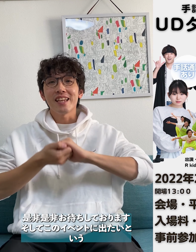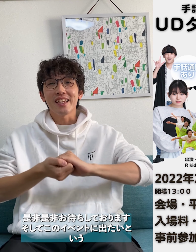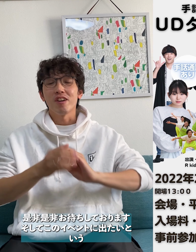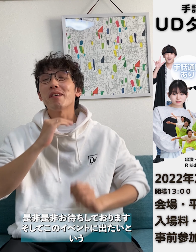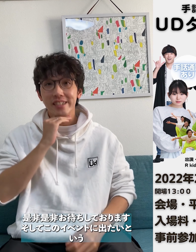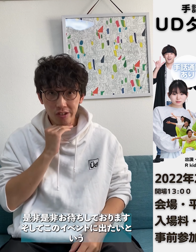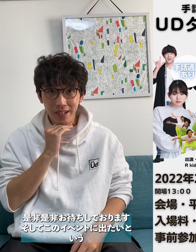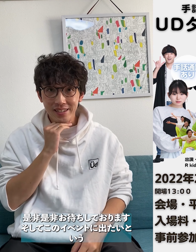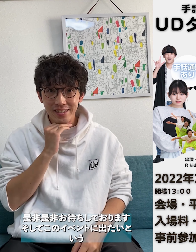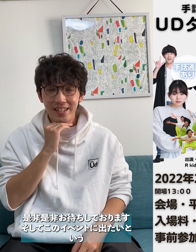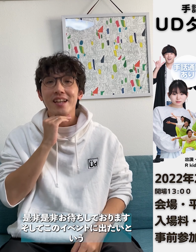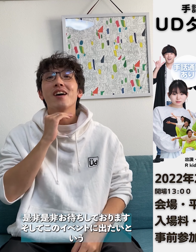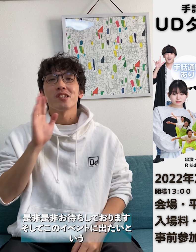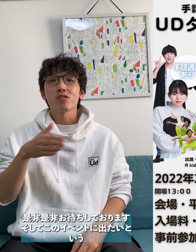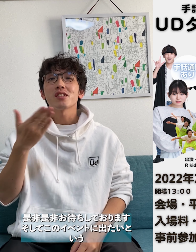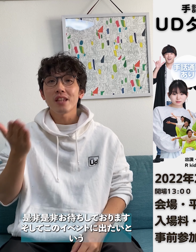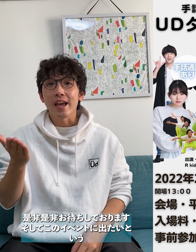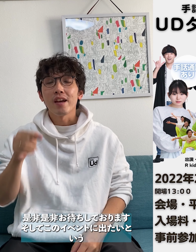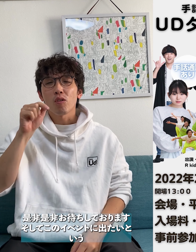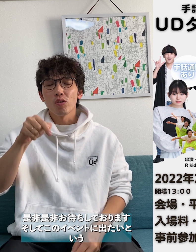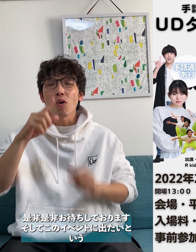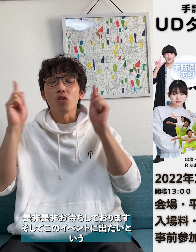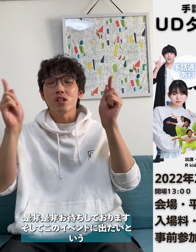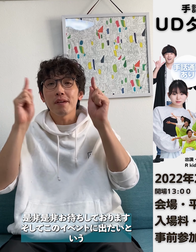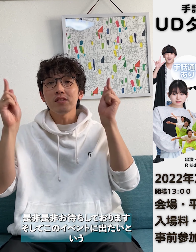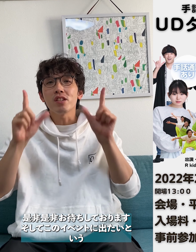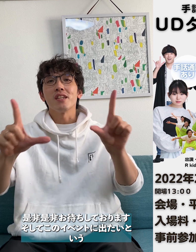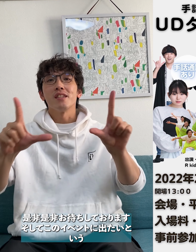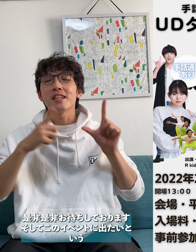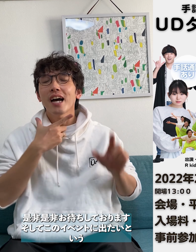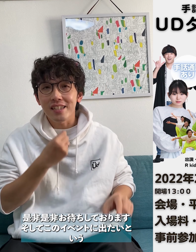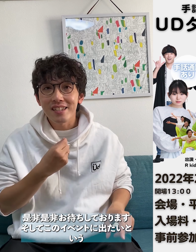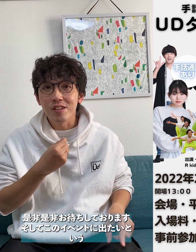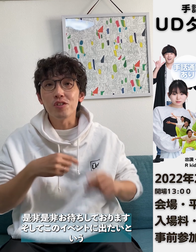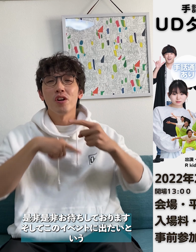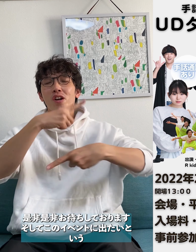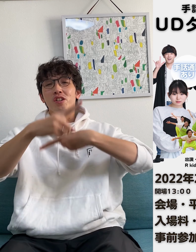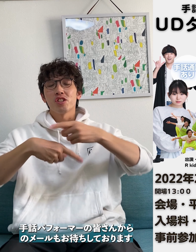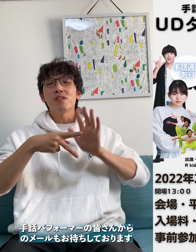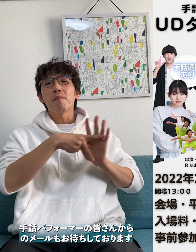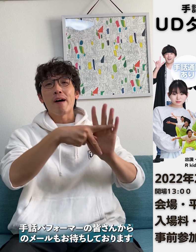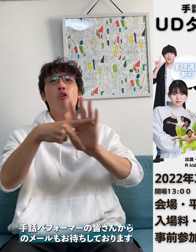ぜひぜひお待ちしておりますそしてこのイベントに出たいという